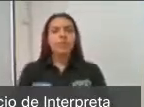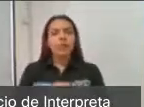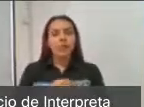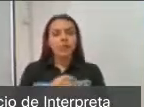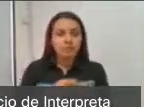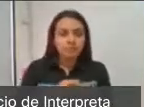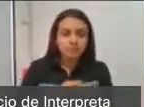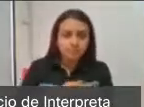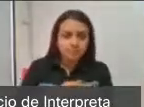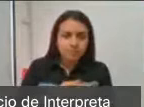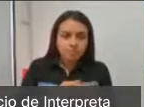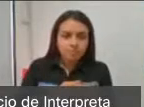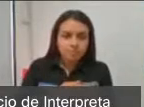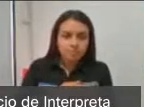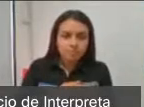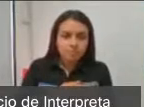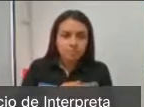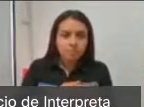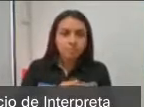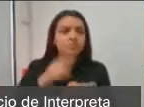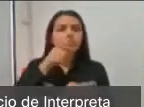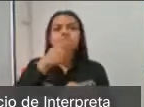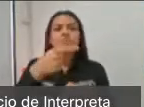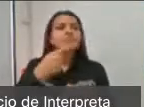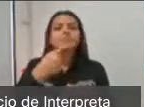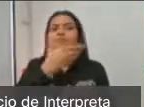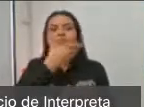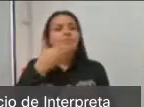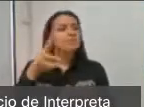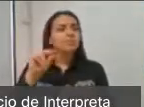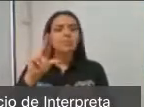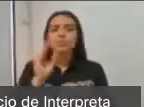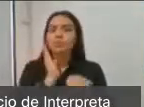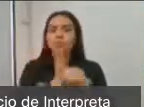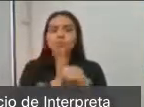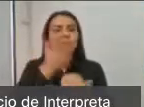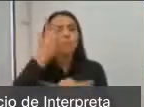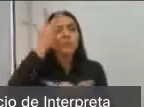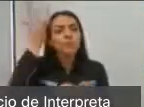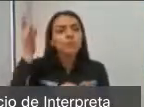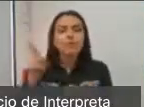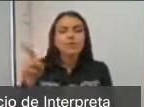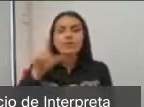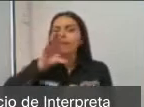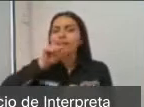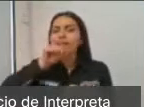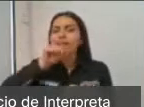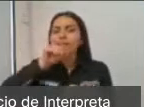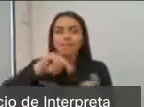pasar, mejor que no la bloquees, porque como eres tú la que va a estar hablando, se va a ver es tu